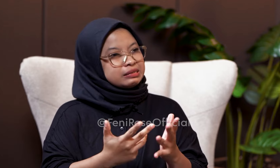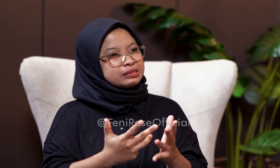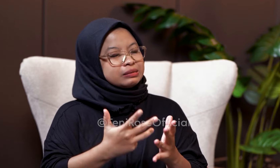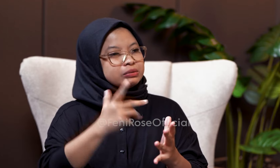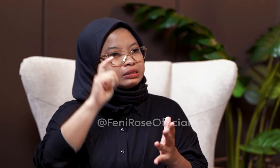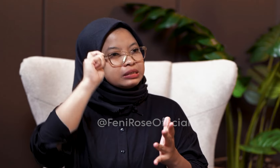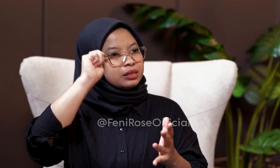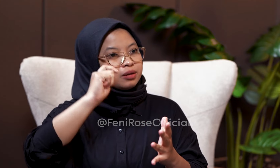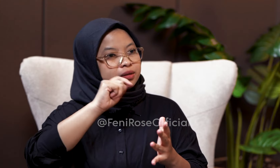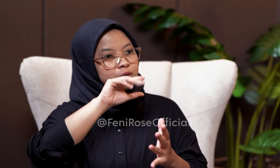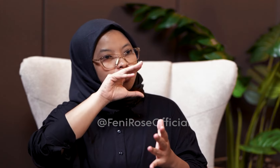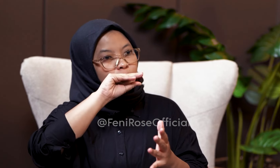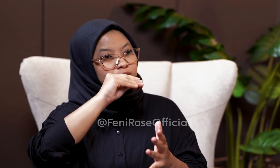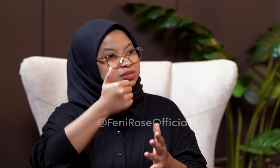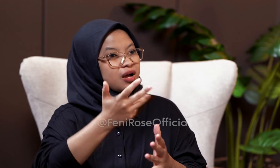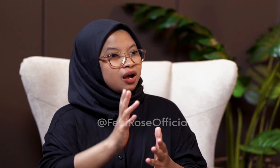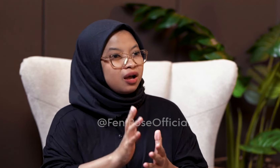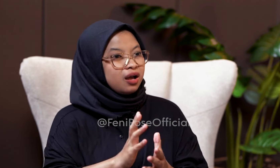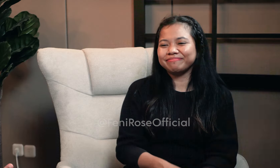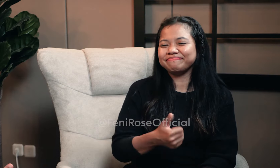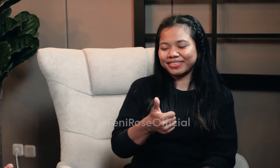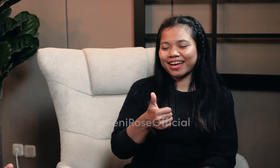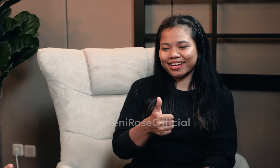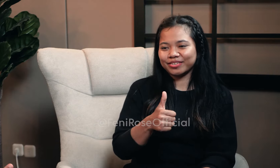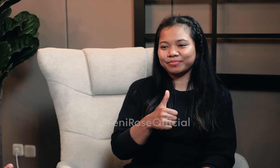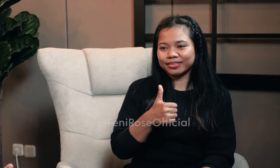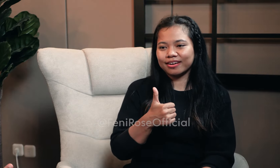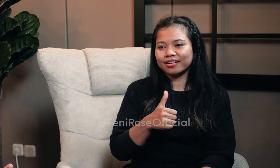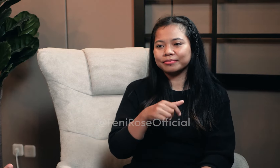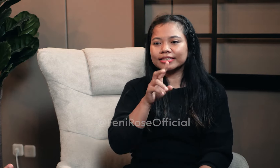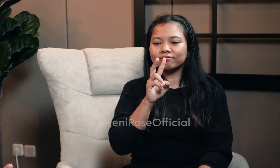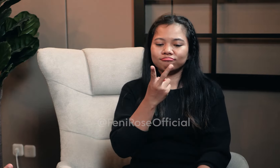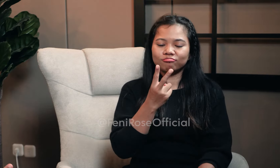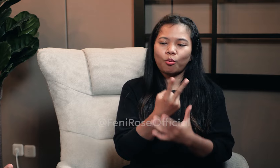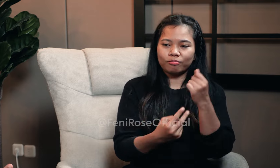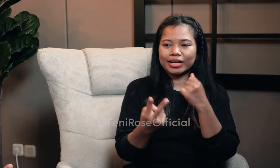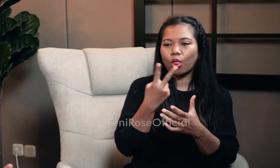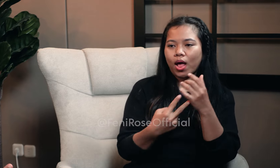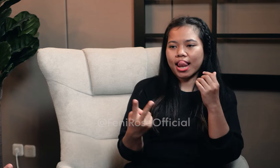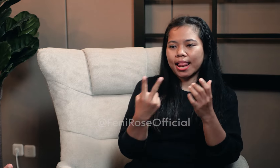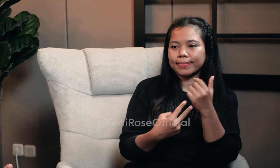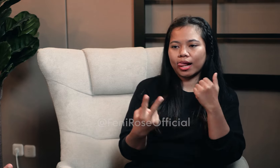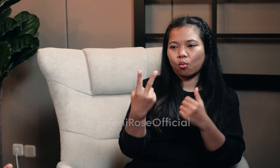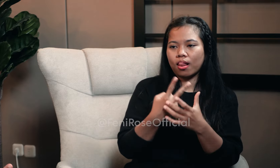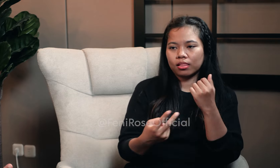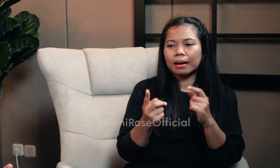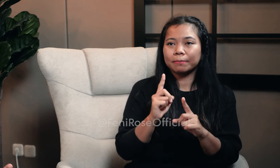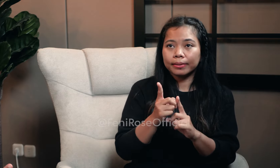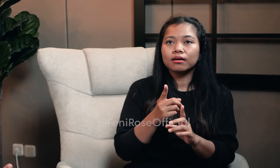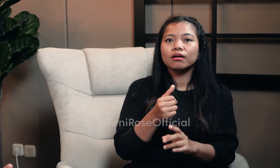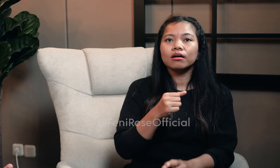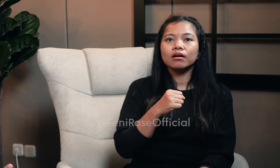bisa berbicara bisa bisa ngomong Biling Wal jadinya jatuhnya ya